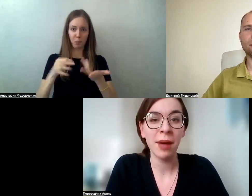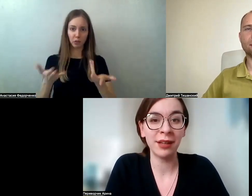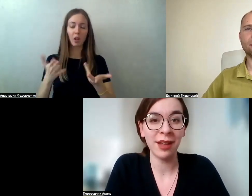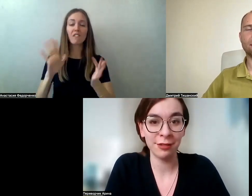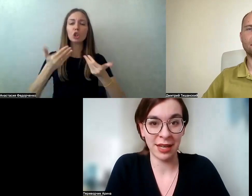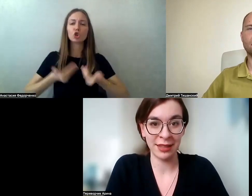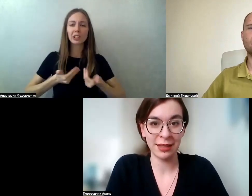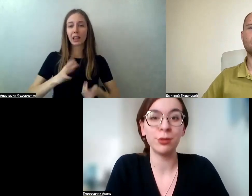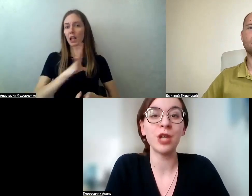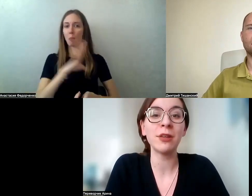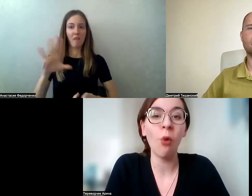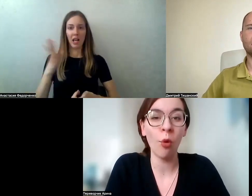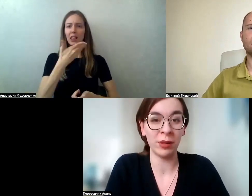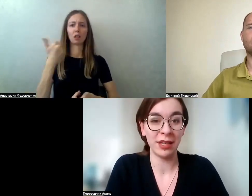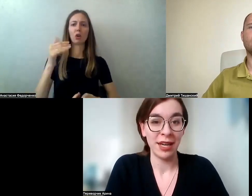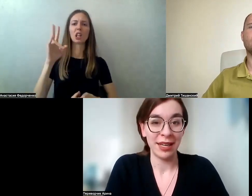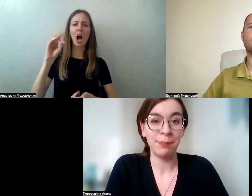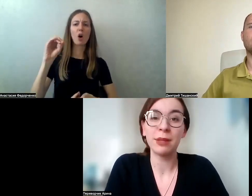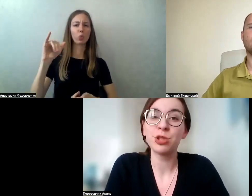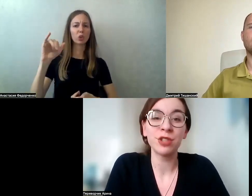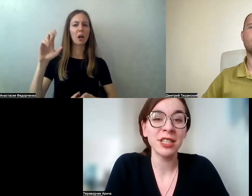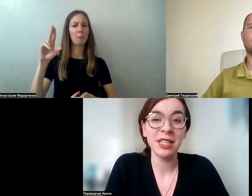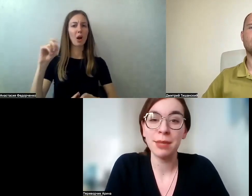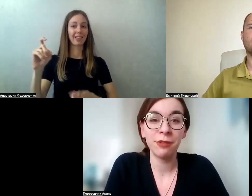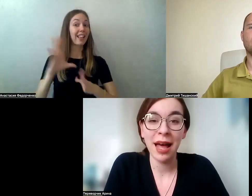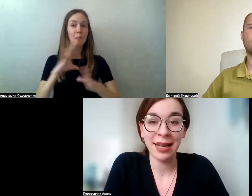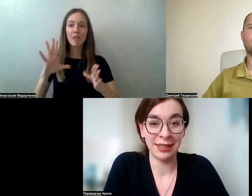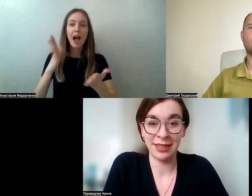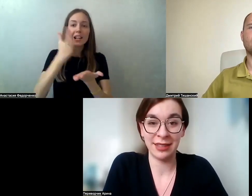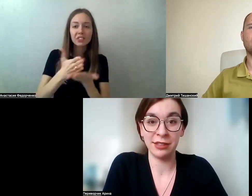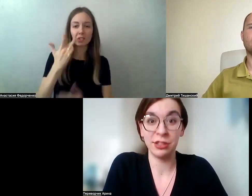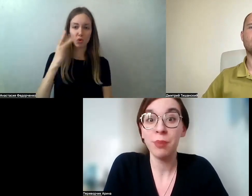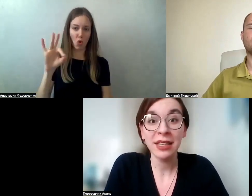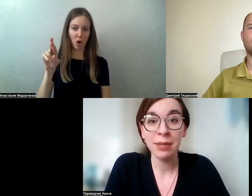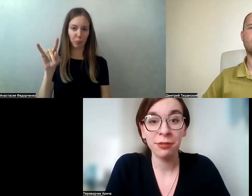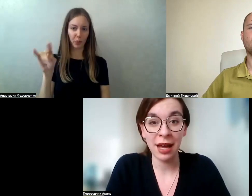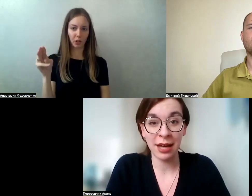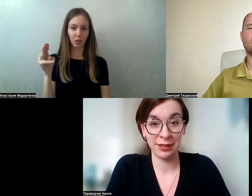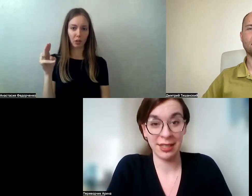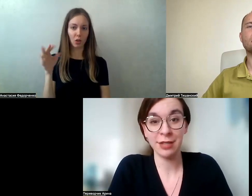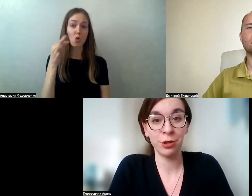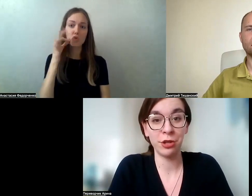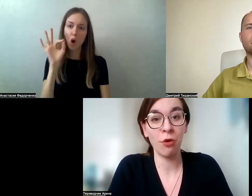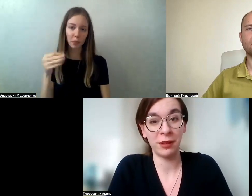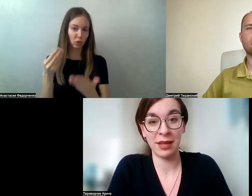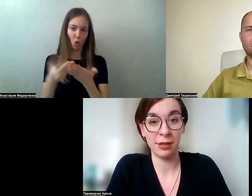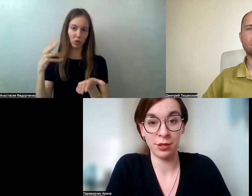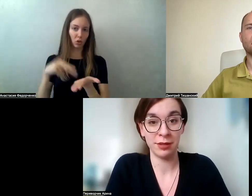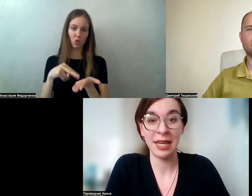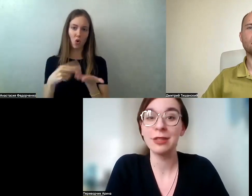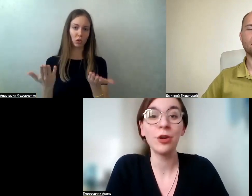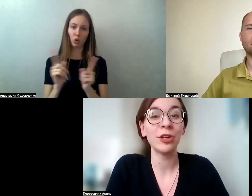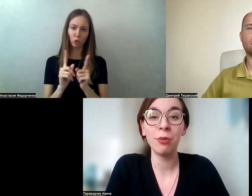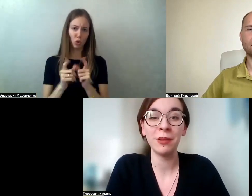но самое главное – это получать опыт. И потому что в жизни не бывает, неумех не бывает. Есть только неопытные